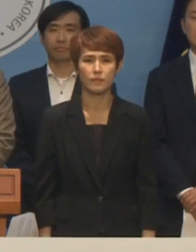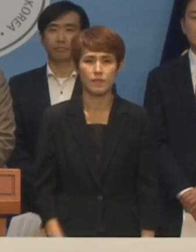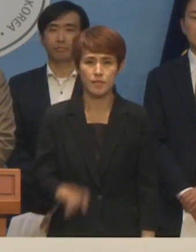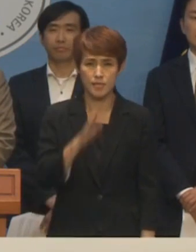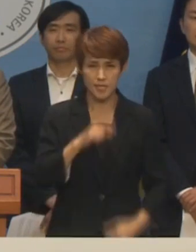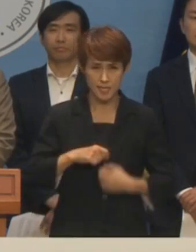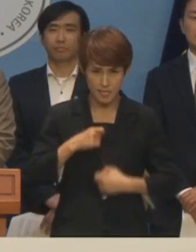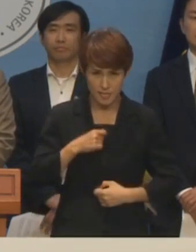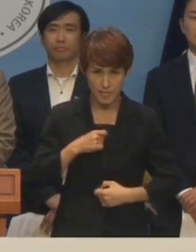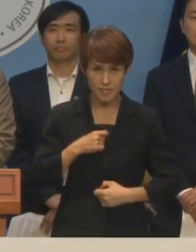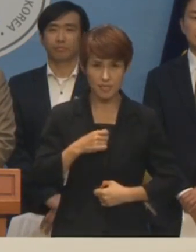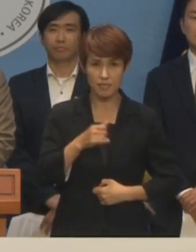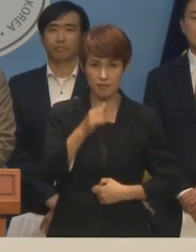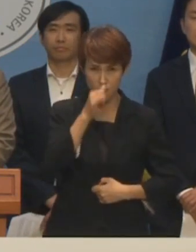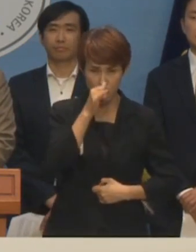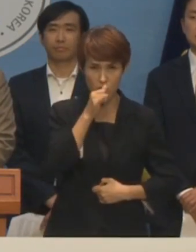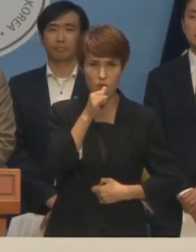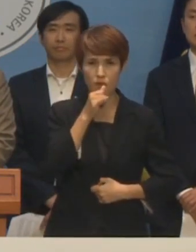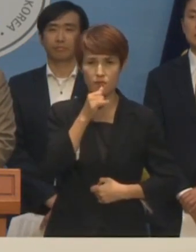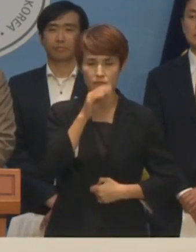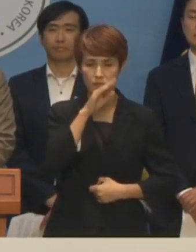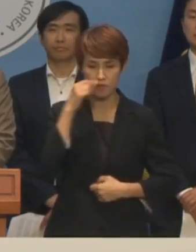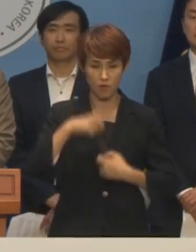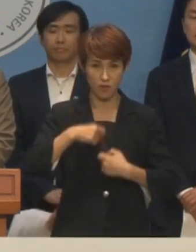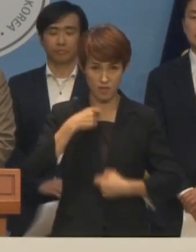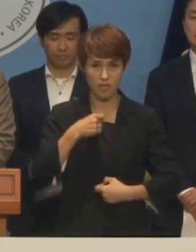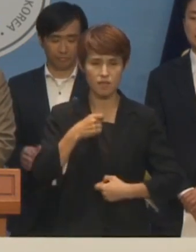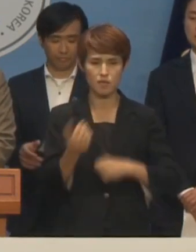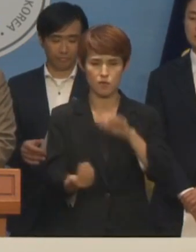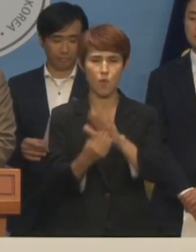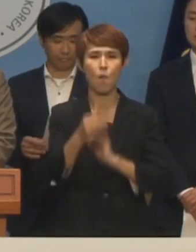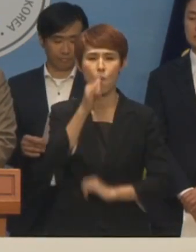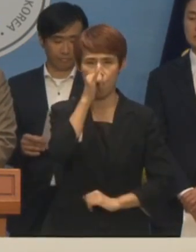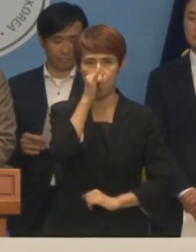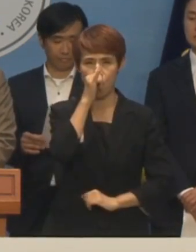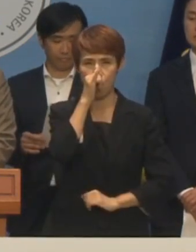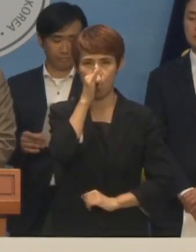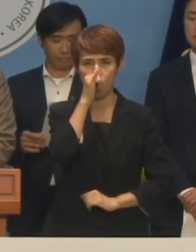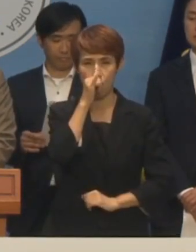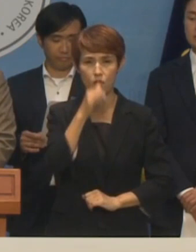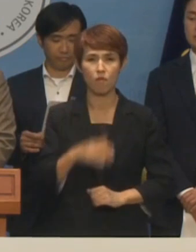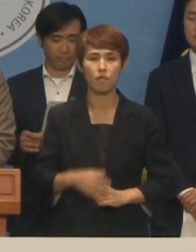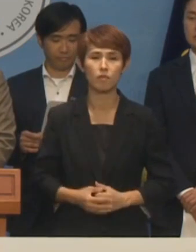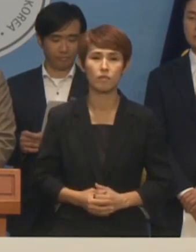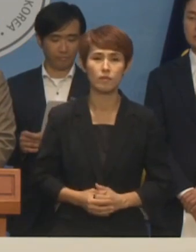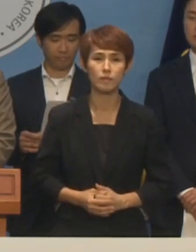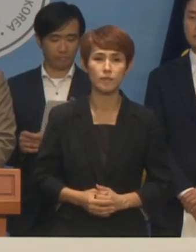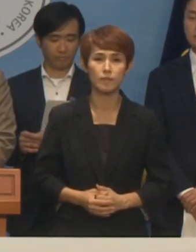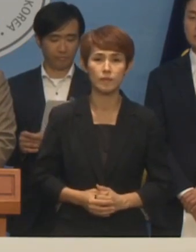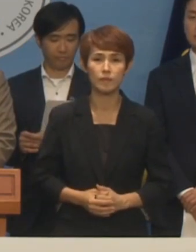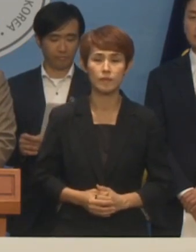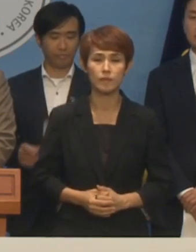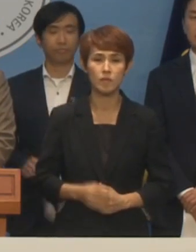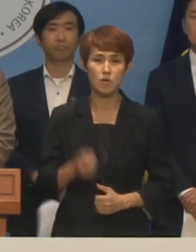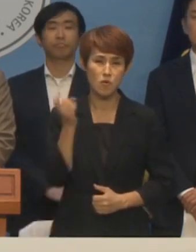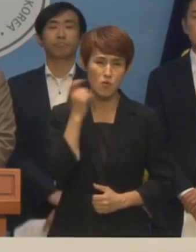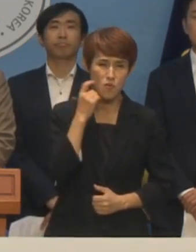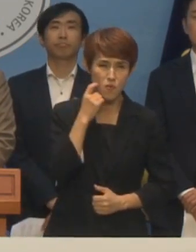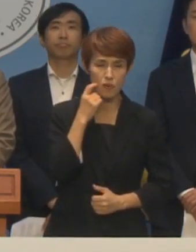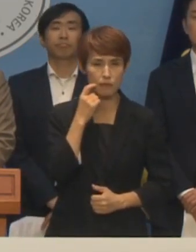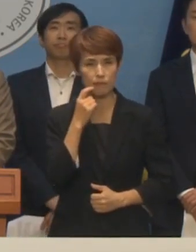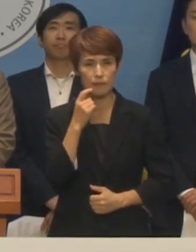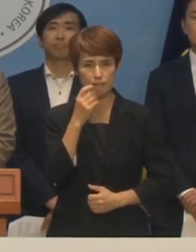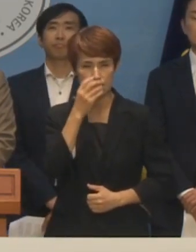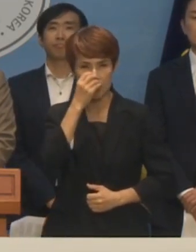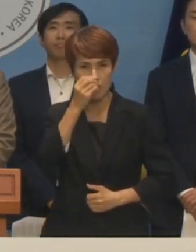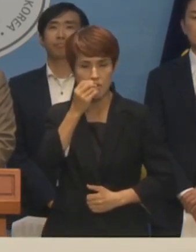반드시 따르는 자가 있고 정의는 반드시 이루는 날이 있다. 죽더라도 거짓이 없으랴. 도산 안창호 선생의 말씀입니다. 거짓과 기만이 세상을